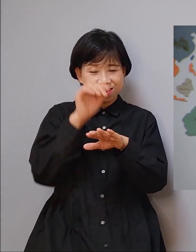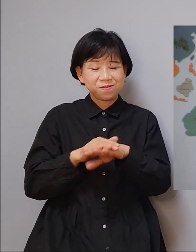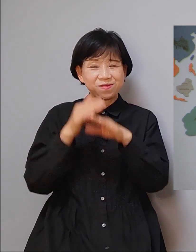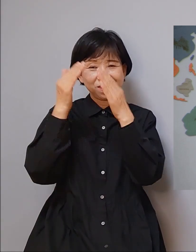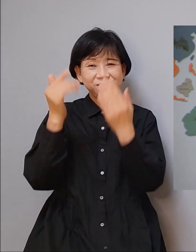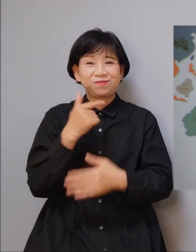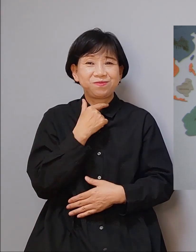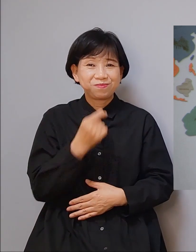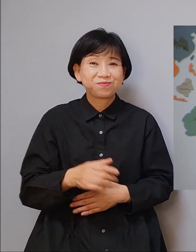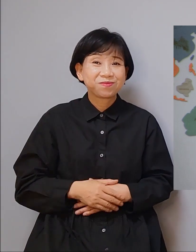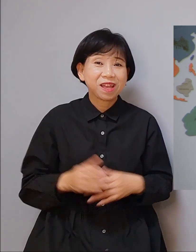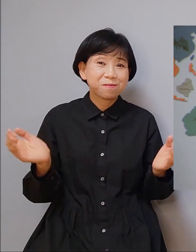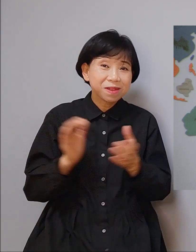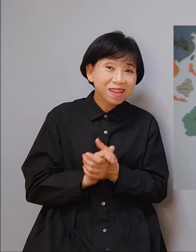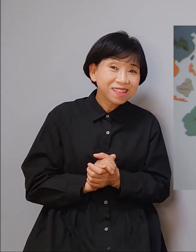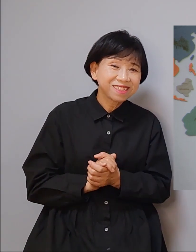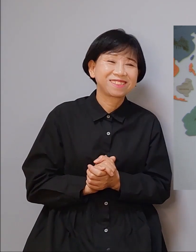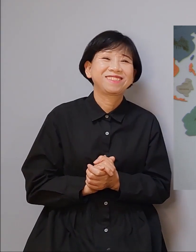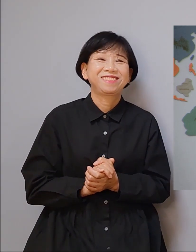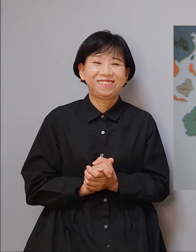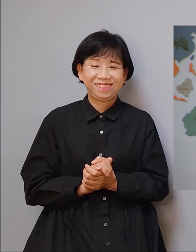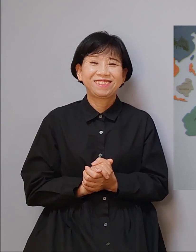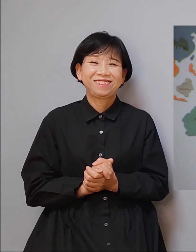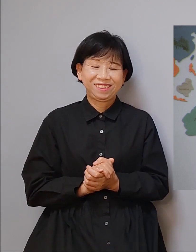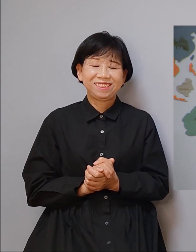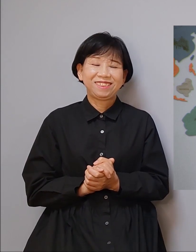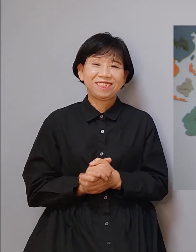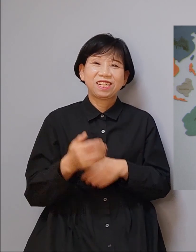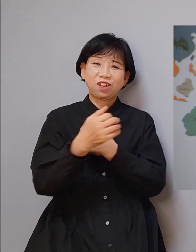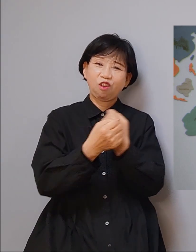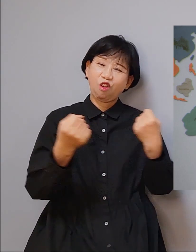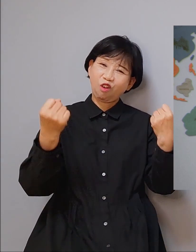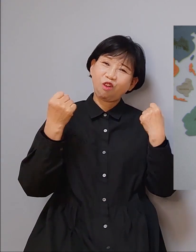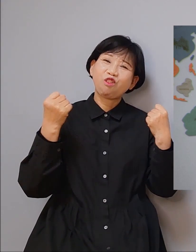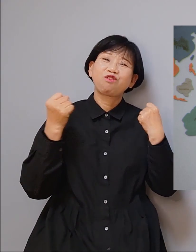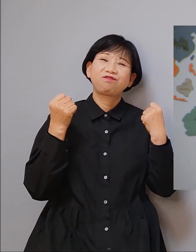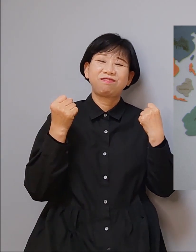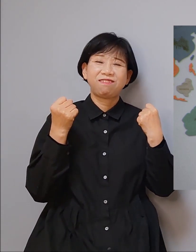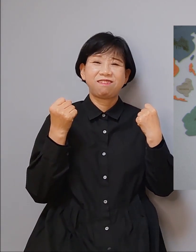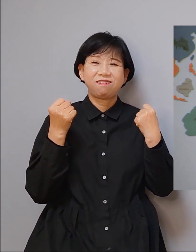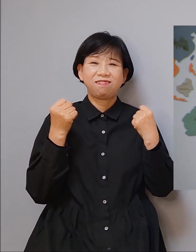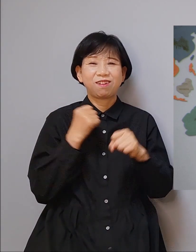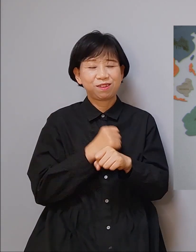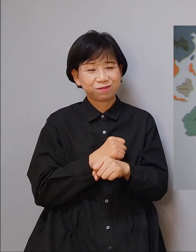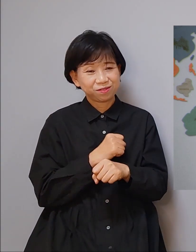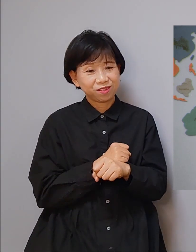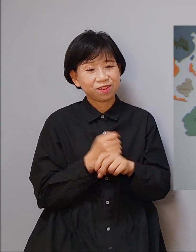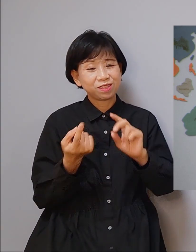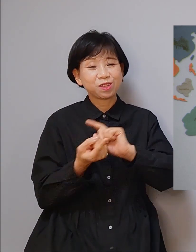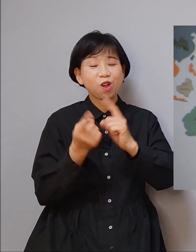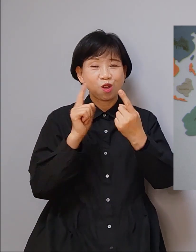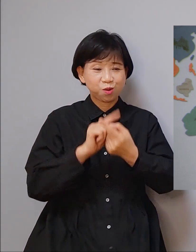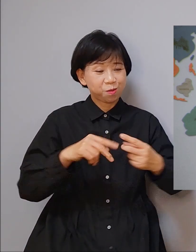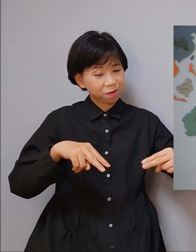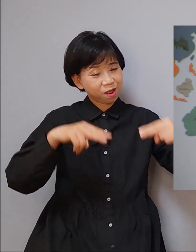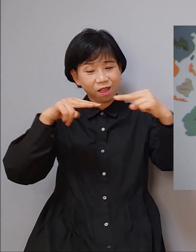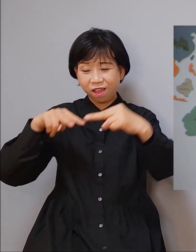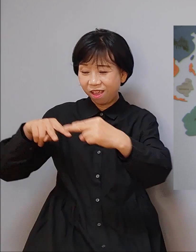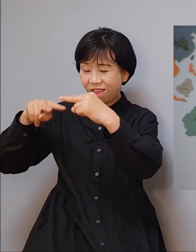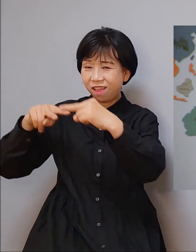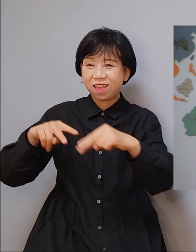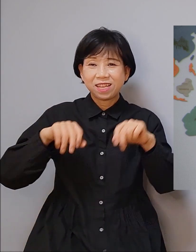드렸으면 좋겠습니다. 아멘. 네, 건강하실 수 있도록 네, 우리 옆에 분들 앞뒤 분들 보시고 같이